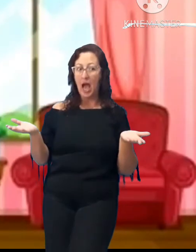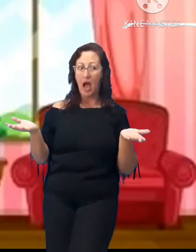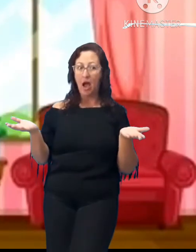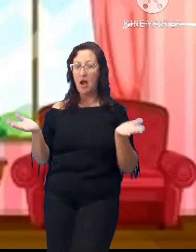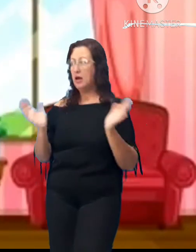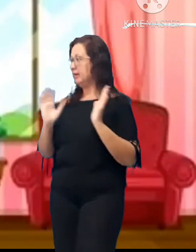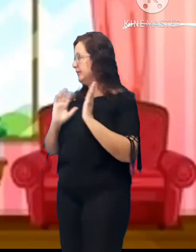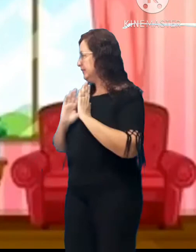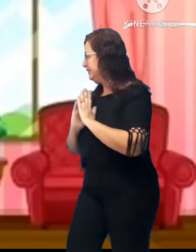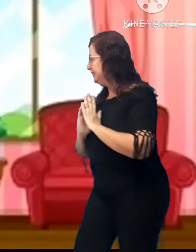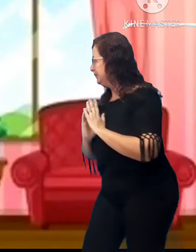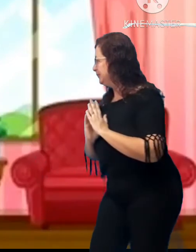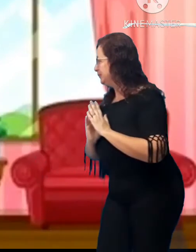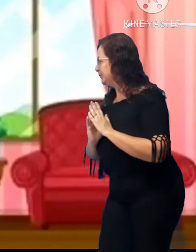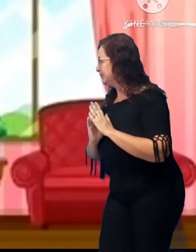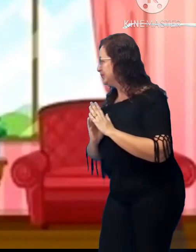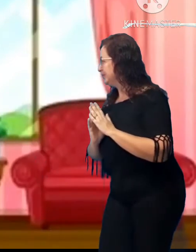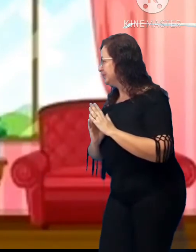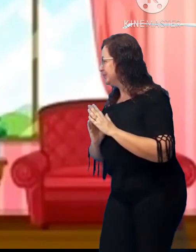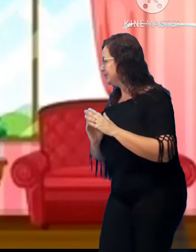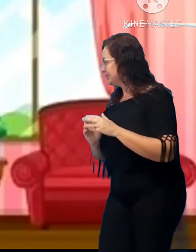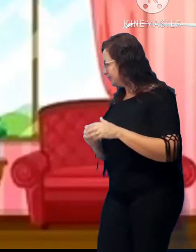Borboletinha?